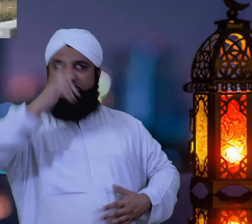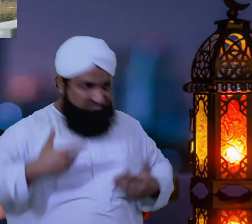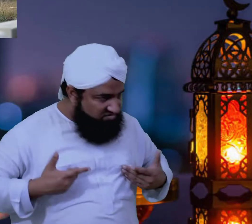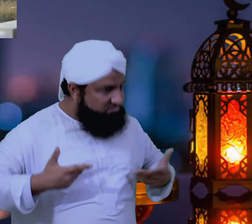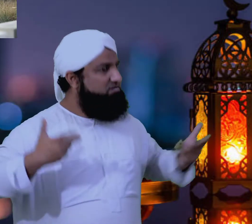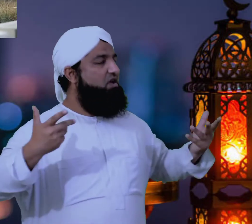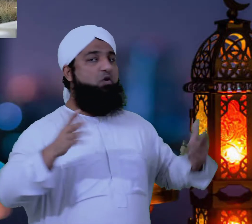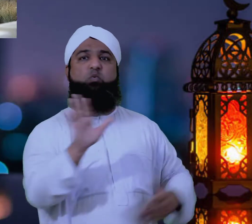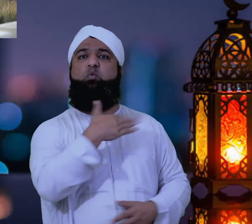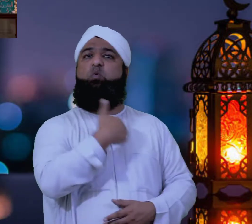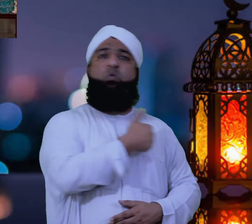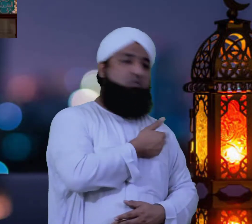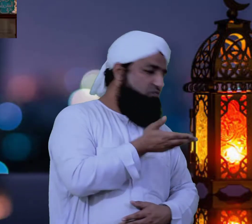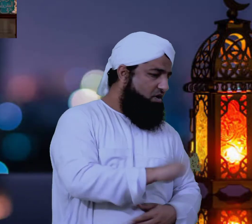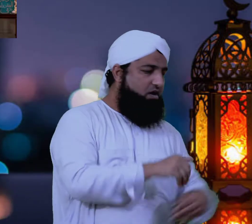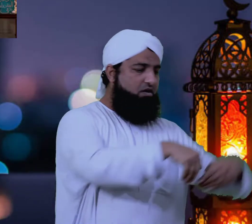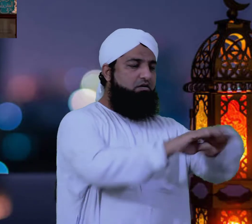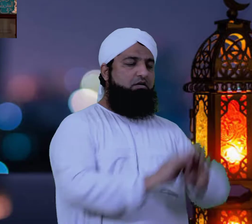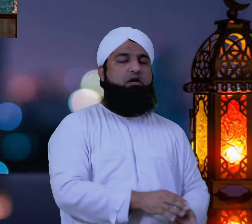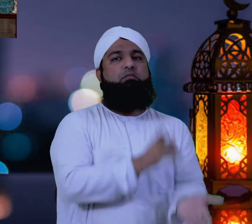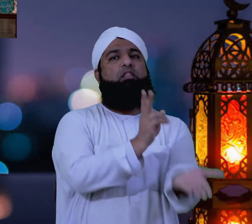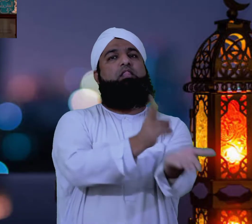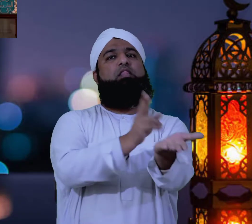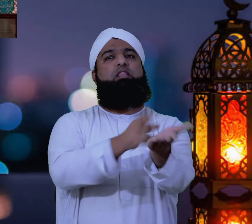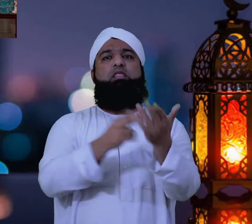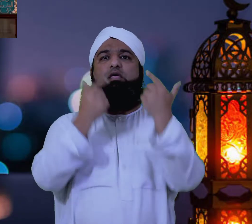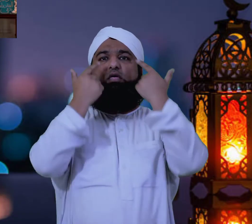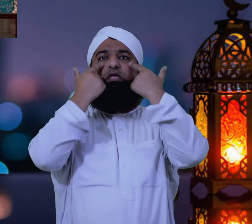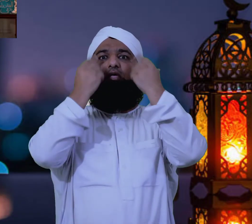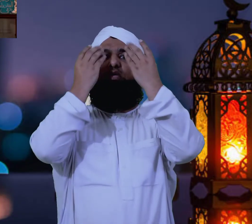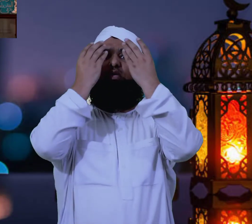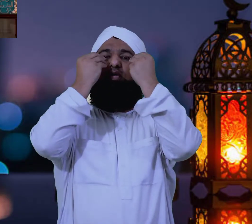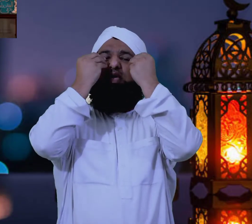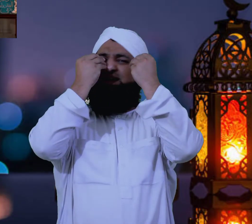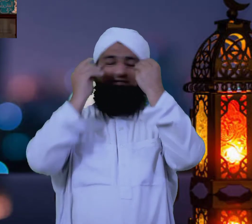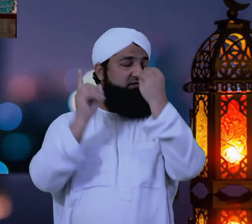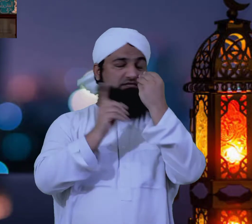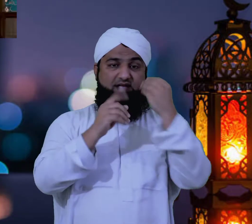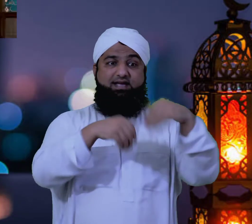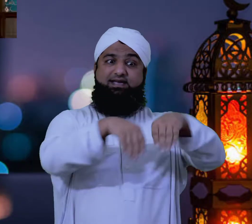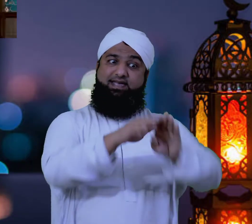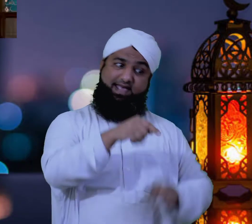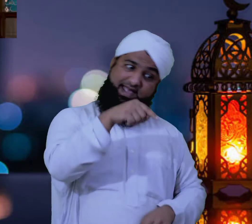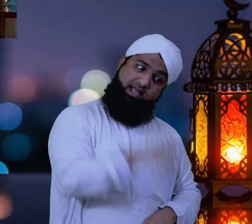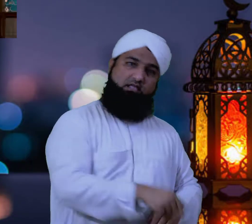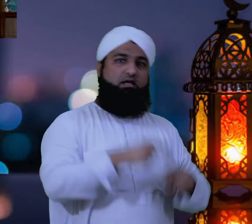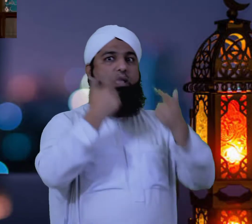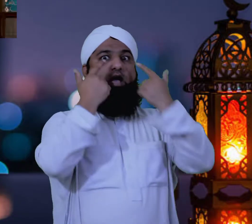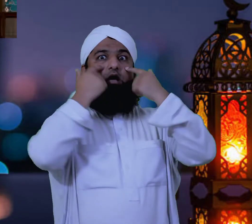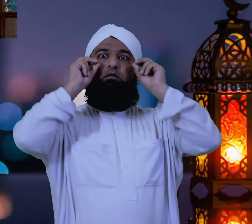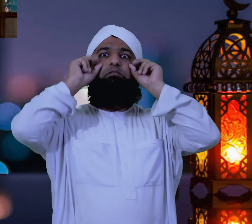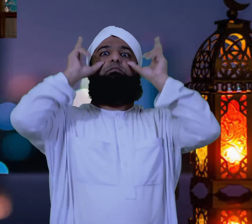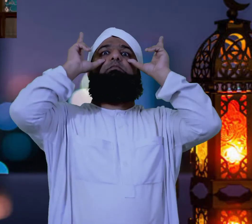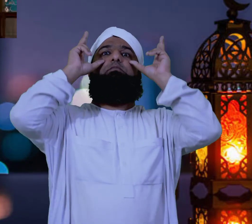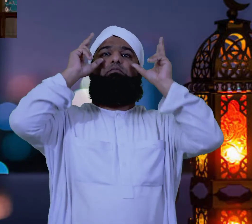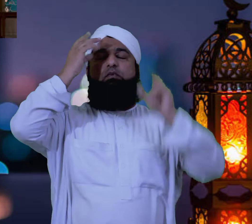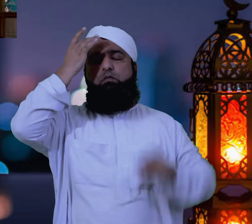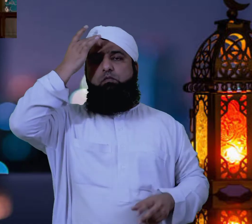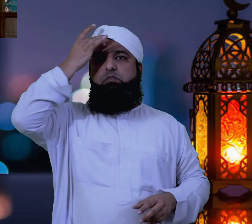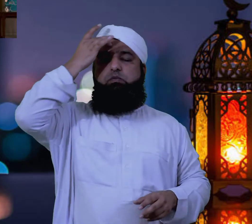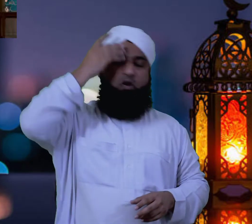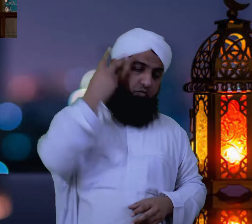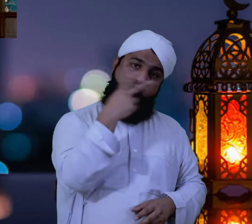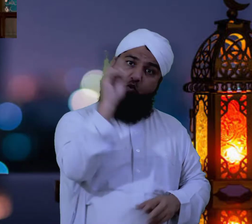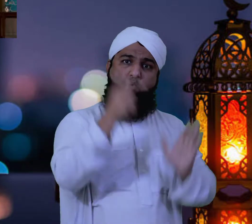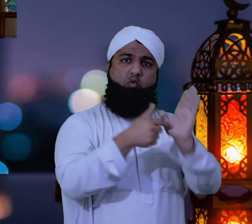اتار دیا جاتا ہے، اس وقت آنکھیں بند ہونے کے بجائے حقیقت میں کھل چکی ہوتی ہیں۔ اچھے اعمال اور رائے خدائے